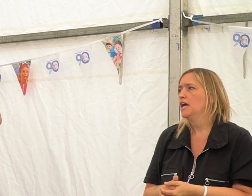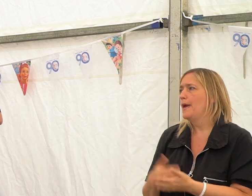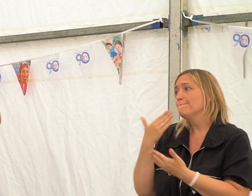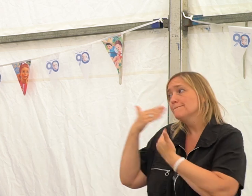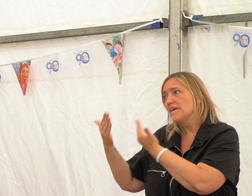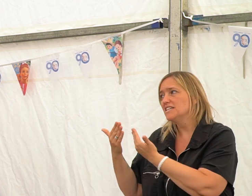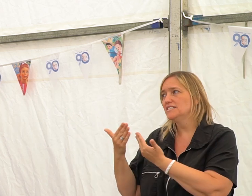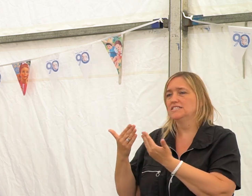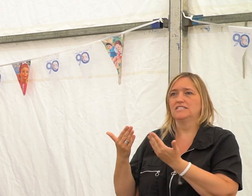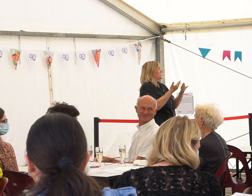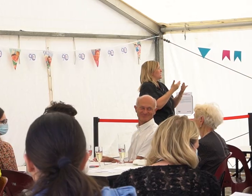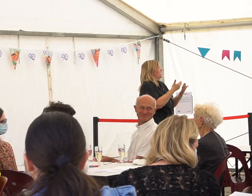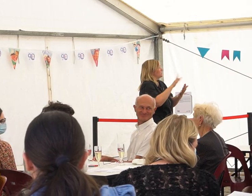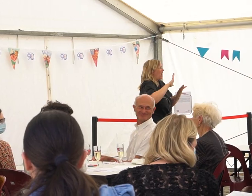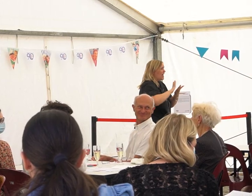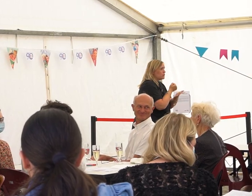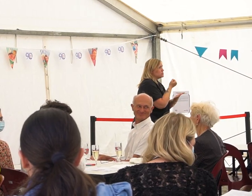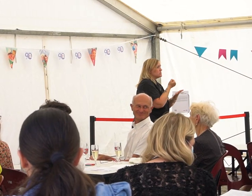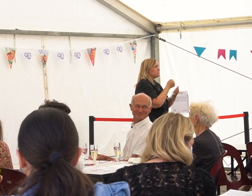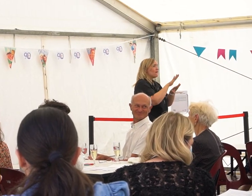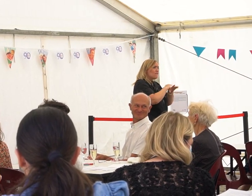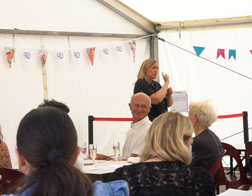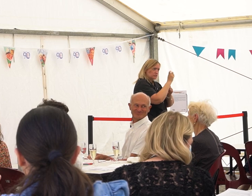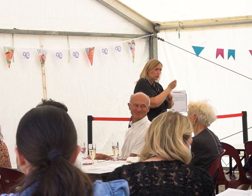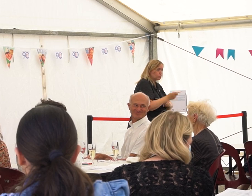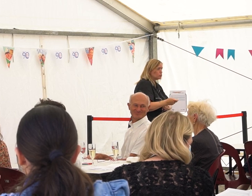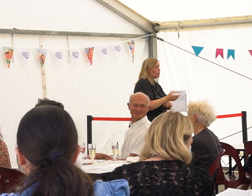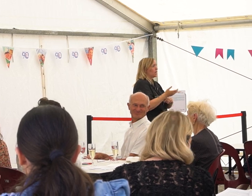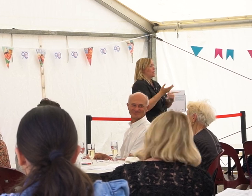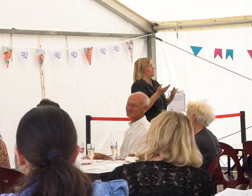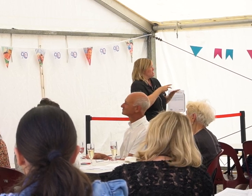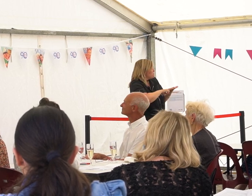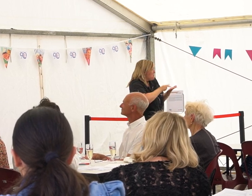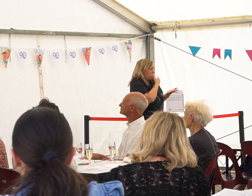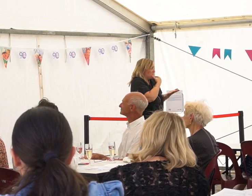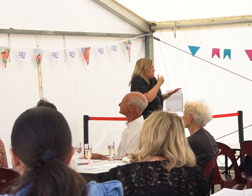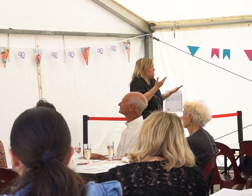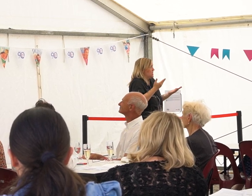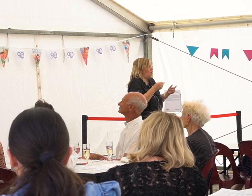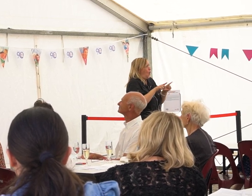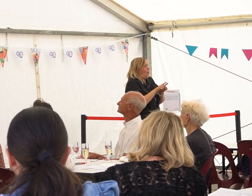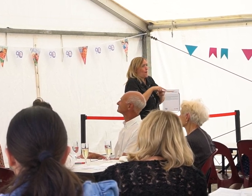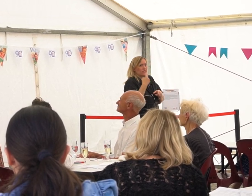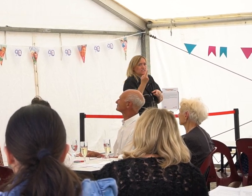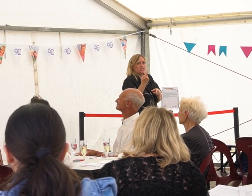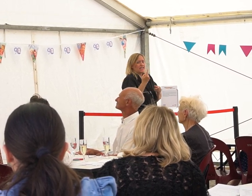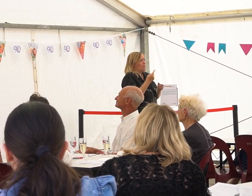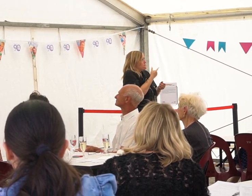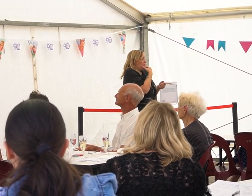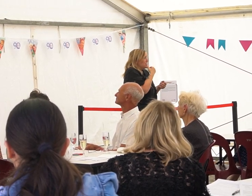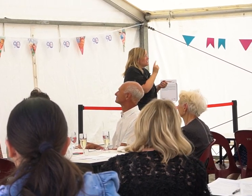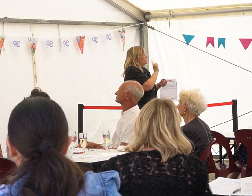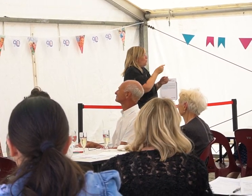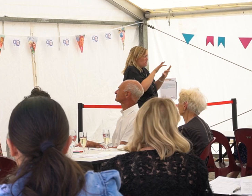su traduire et voilà l'œuvre, parce que c'est vrai que c'était pas évident, comme le disait Monsieur Marlier, il faut